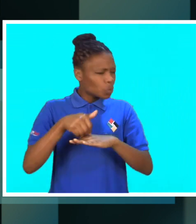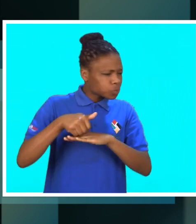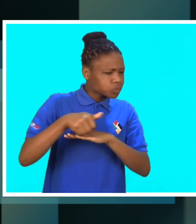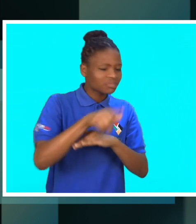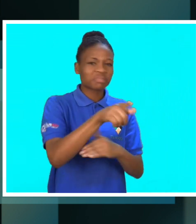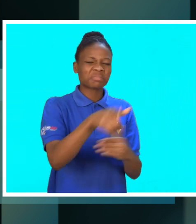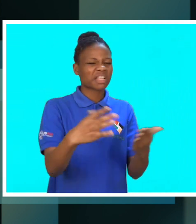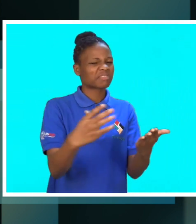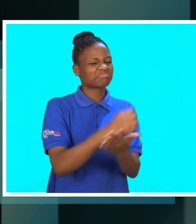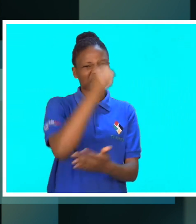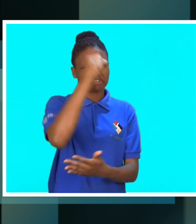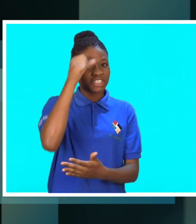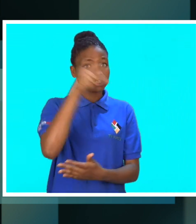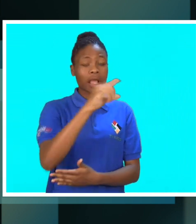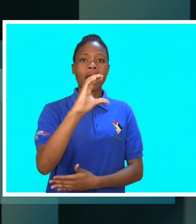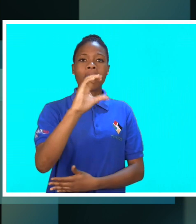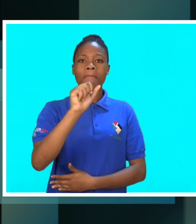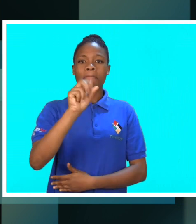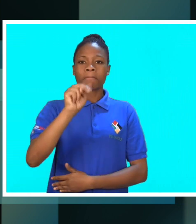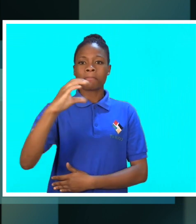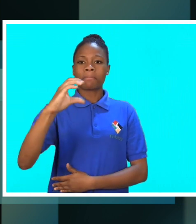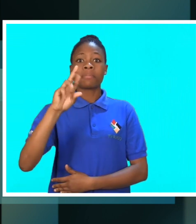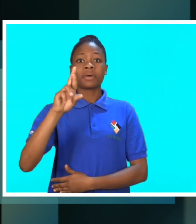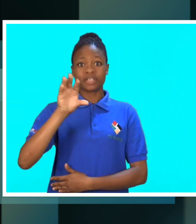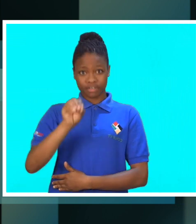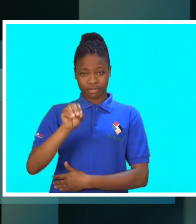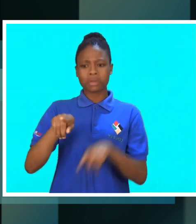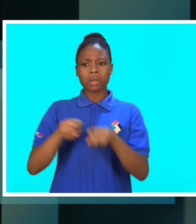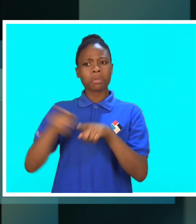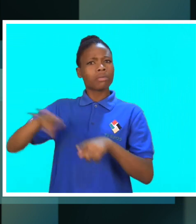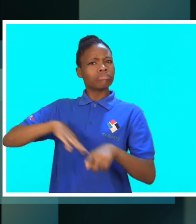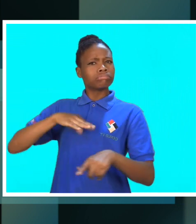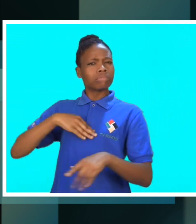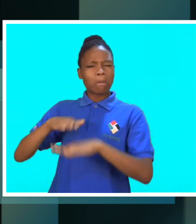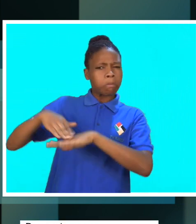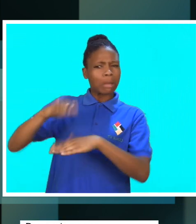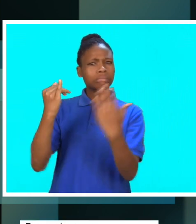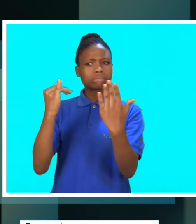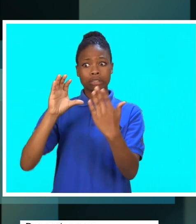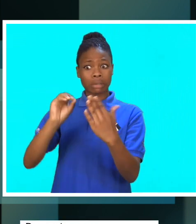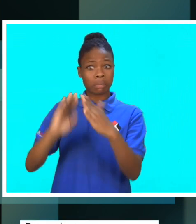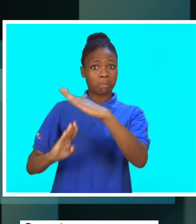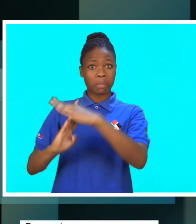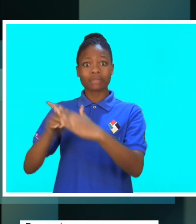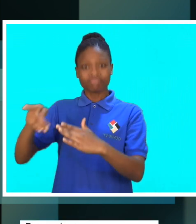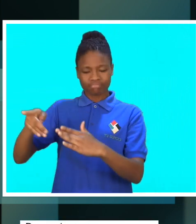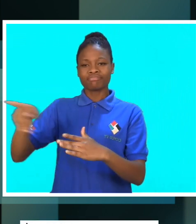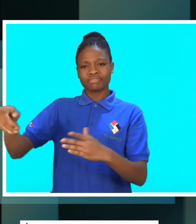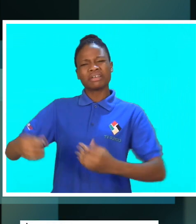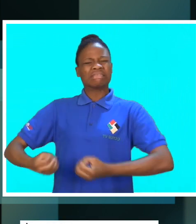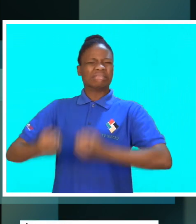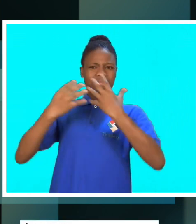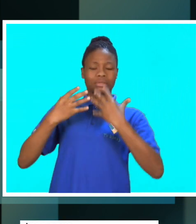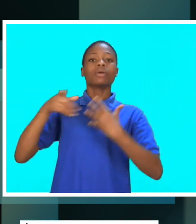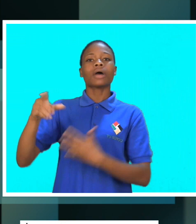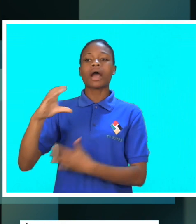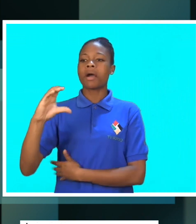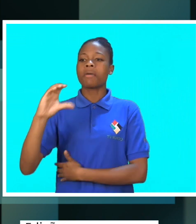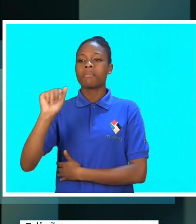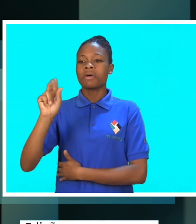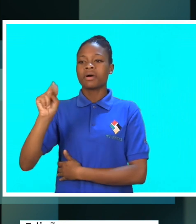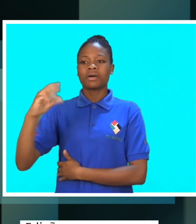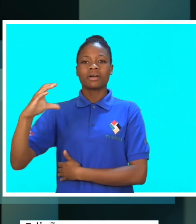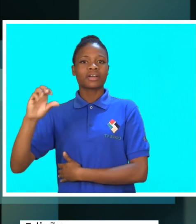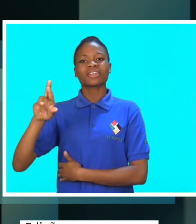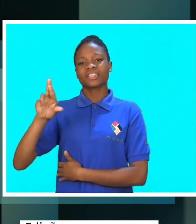mama aumenta com o aumento da idade. Uma mulher com mais de 60 anos apresenta maior risco. O cancro da